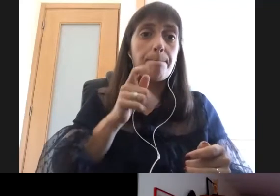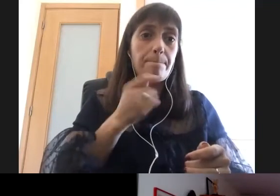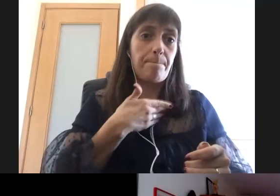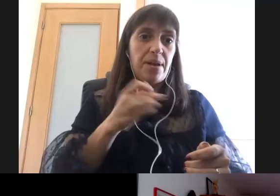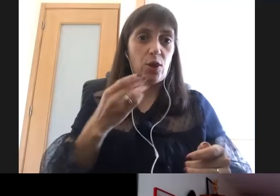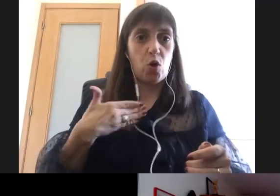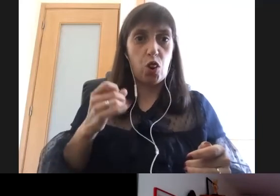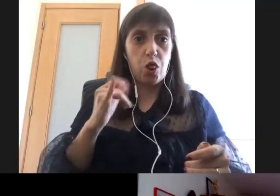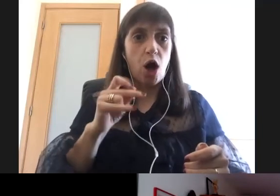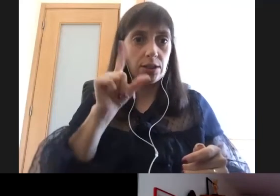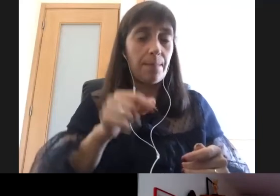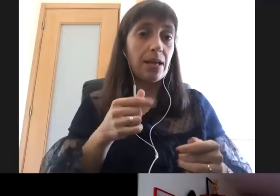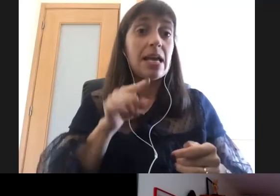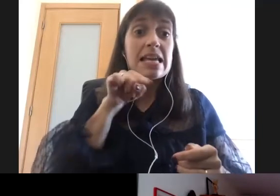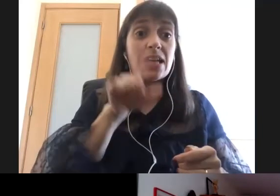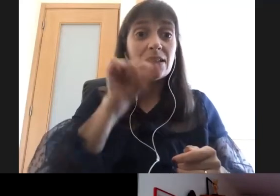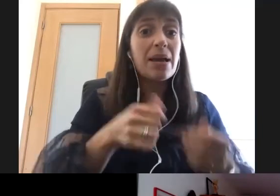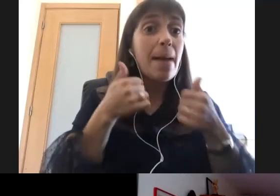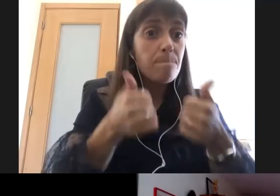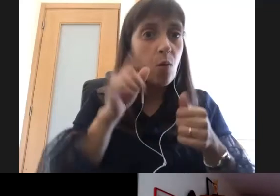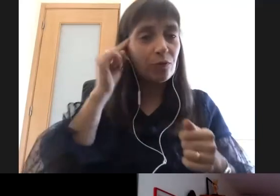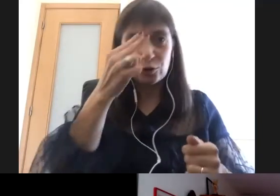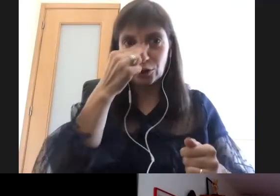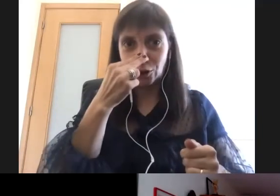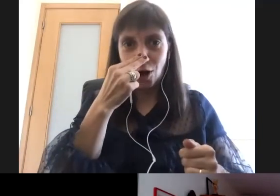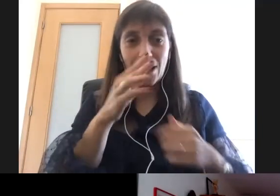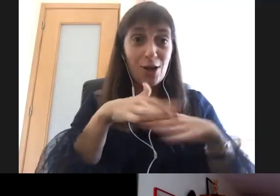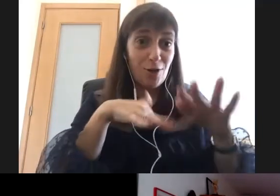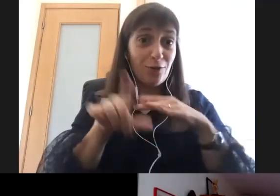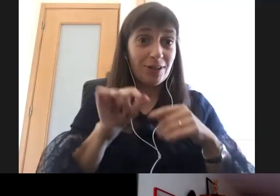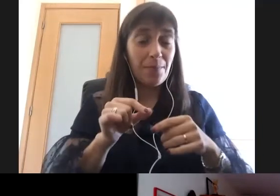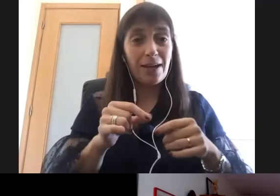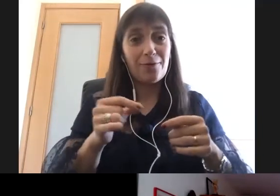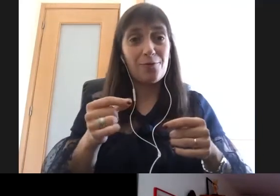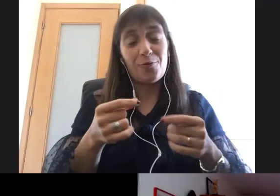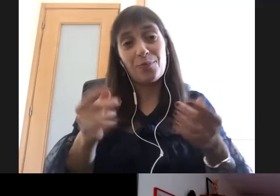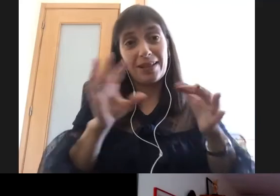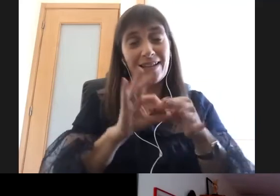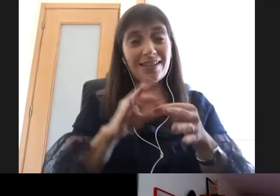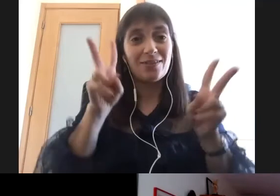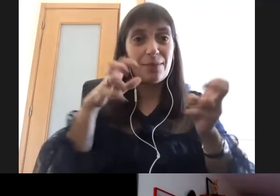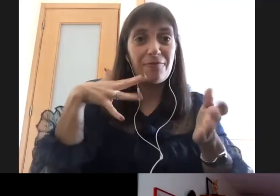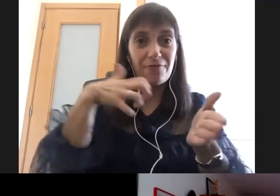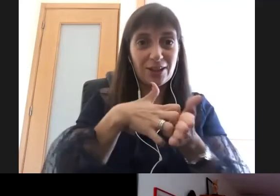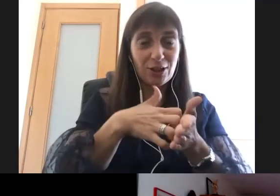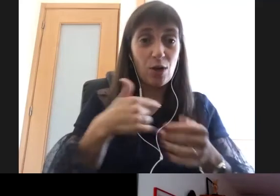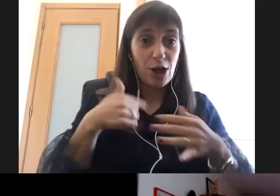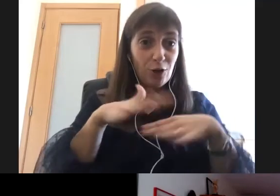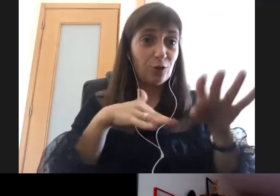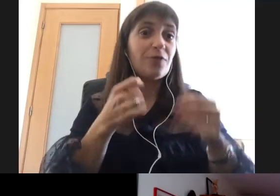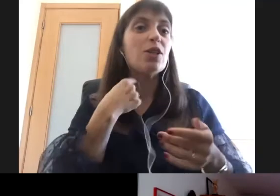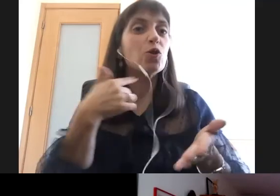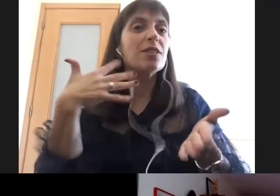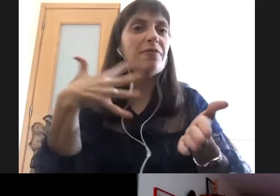Eu fiz um curso agora com ele sobre fascismo, que até uma coisa curiosa, falava aqui em Portugal, estou fazendo um curso de fascismo.